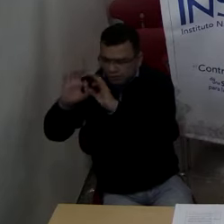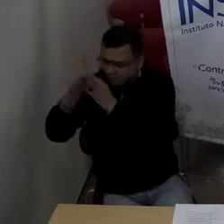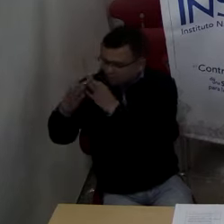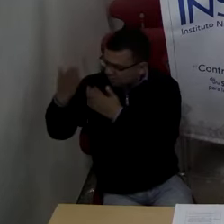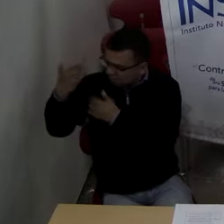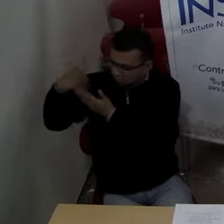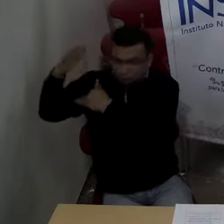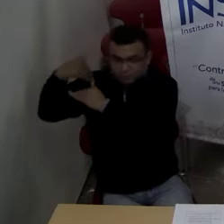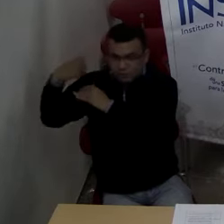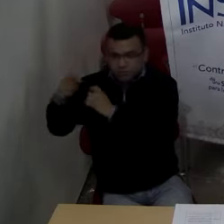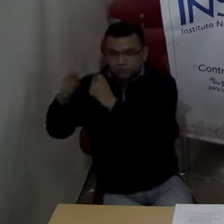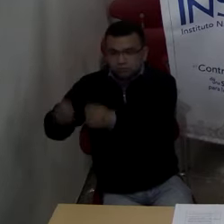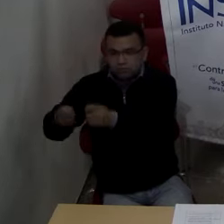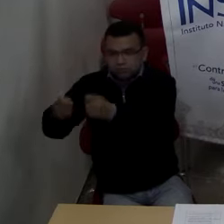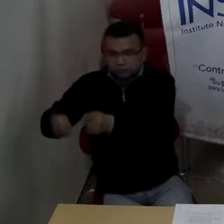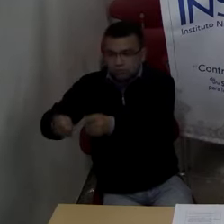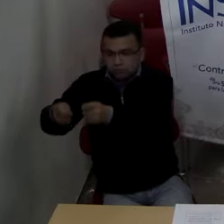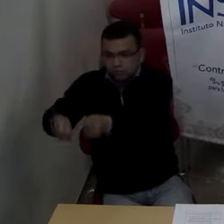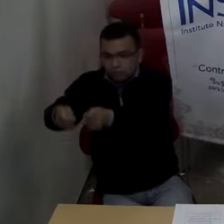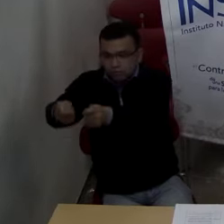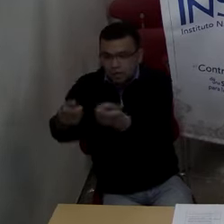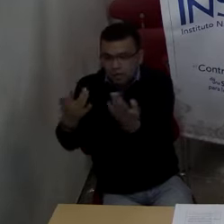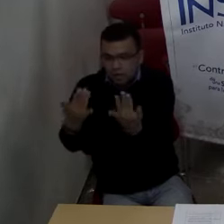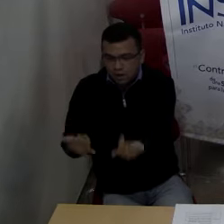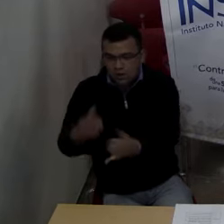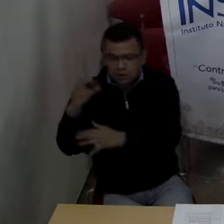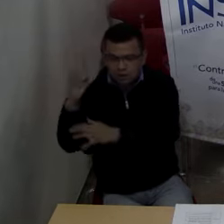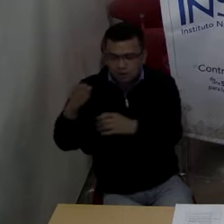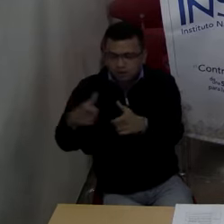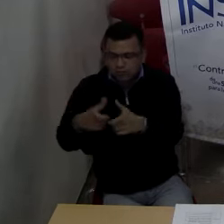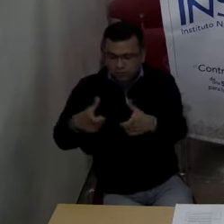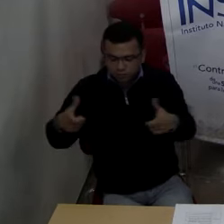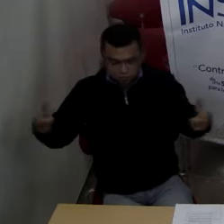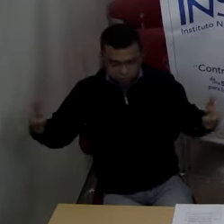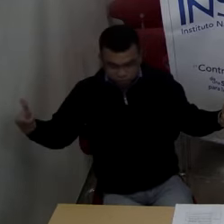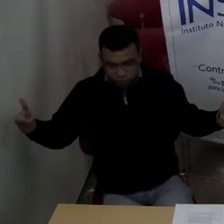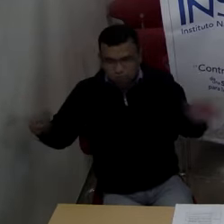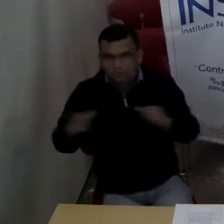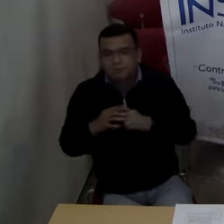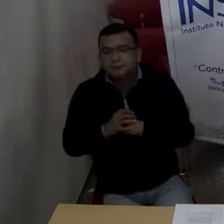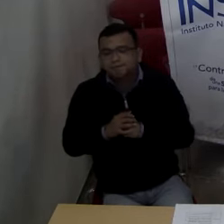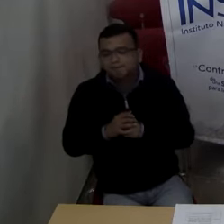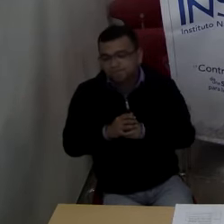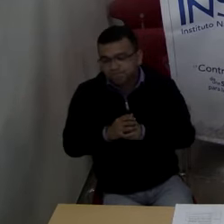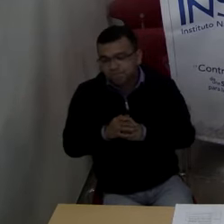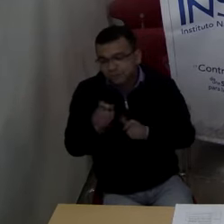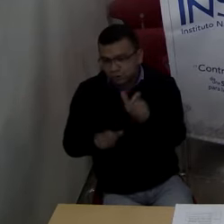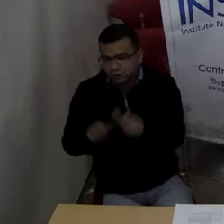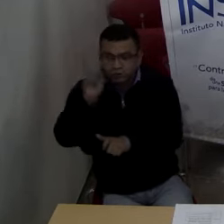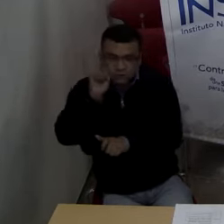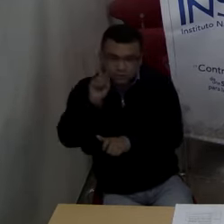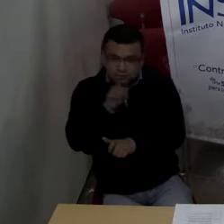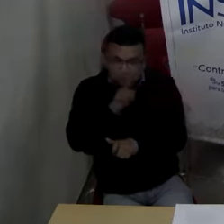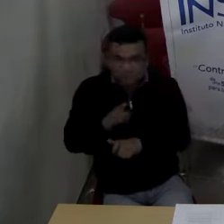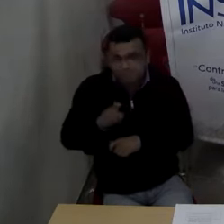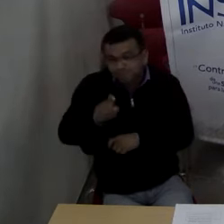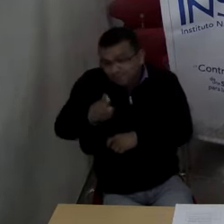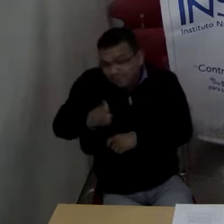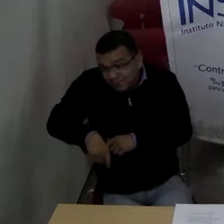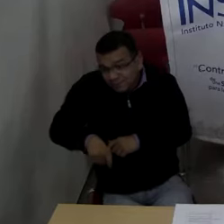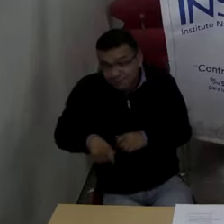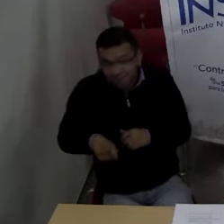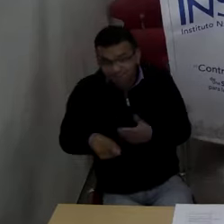una posible consejería genética en dado caso que en nuestra familia o en la familia